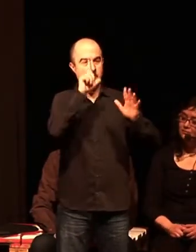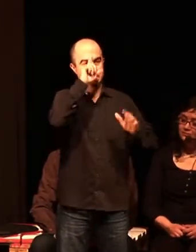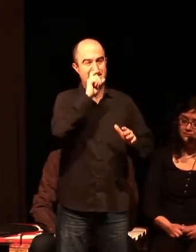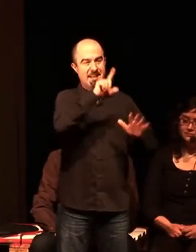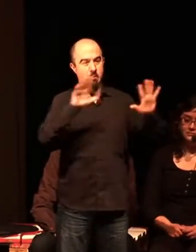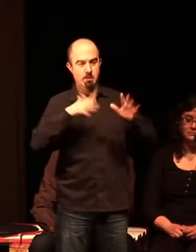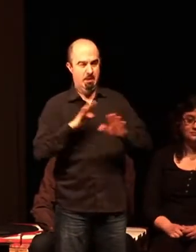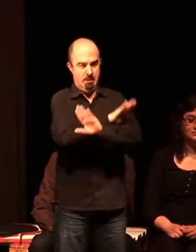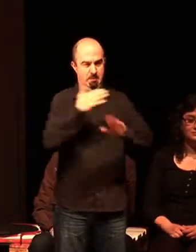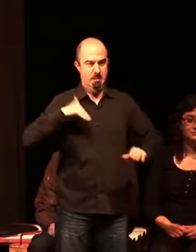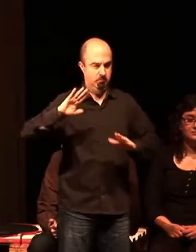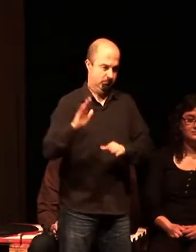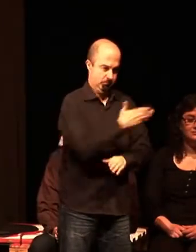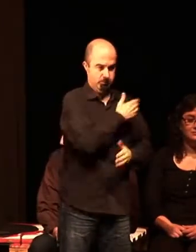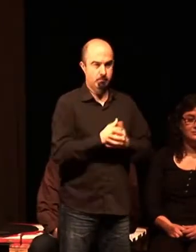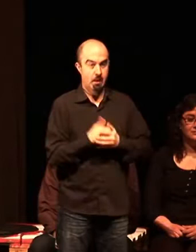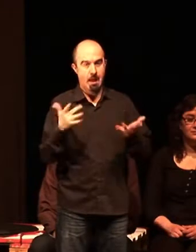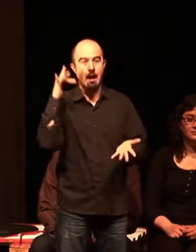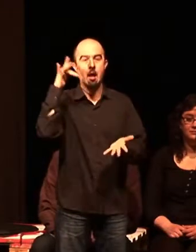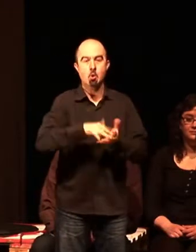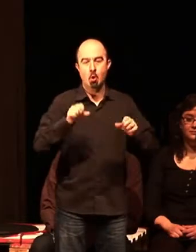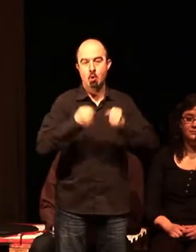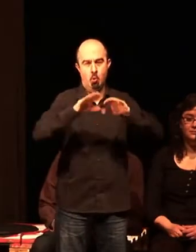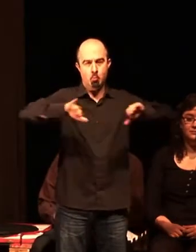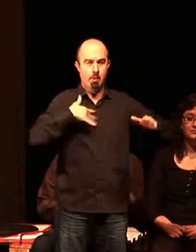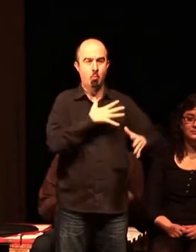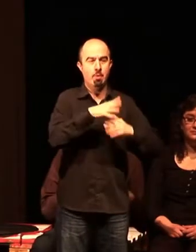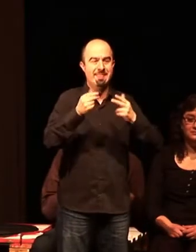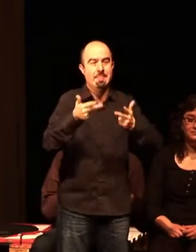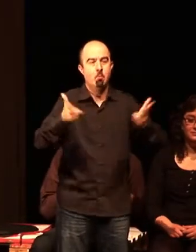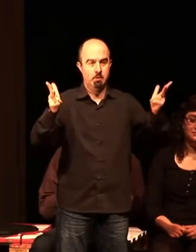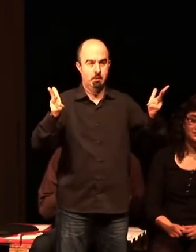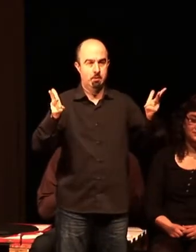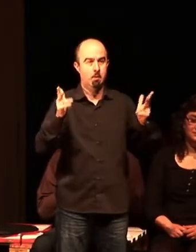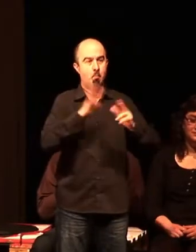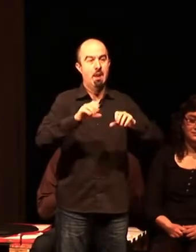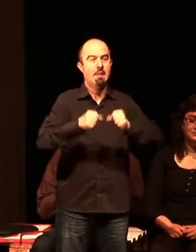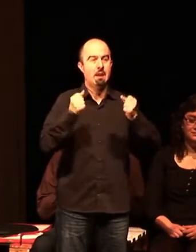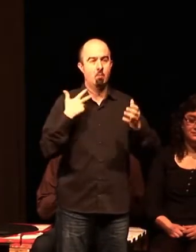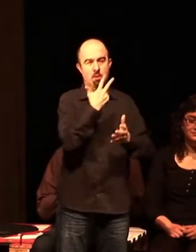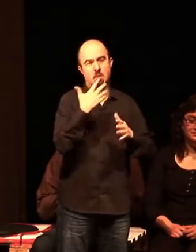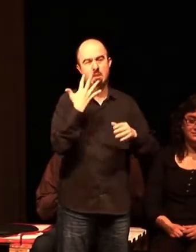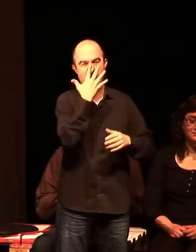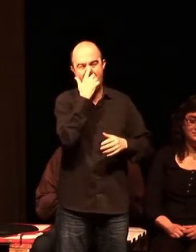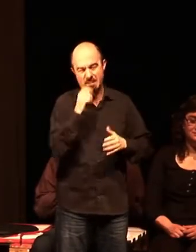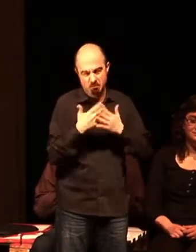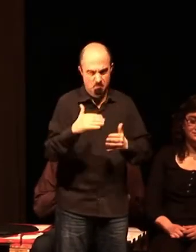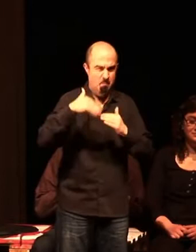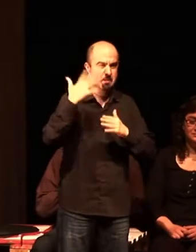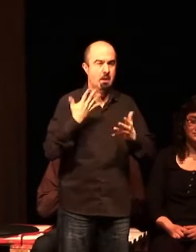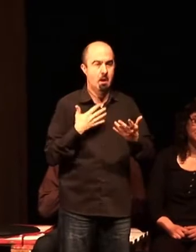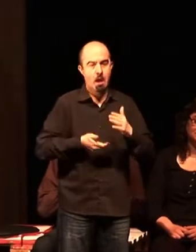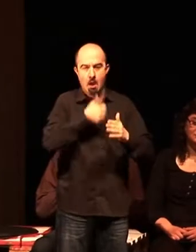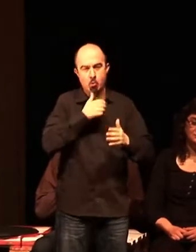78. S'ha acabat. Ha arribat l'hora de la ruptura democràtica per trencar amb més de 35 anys sostinguts